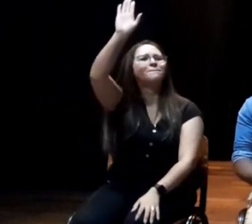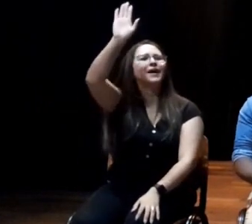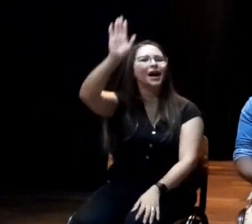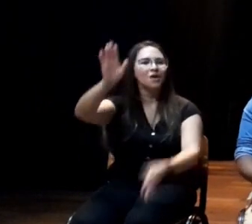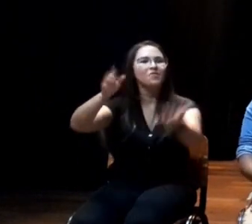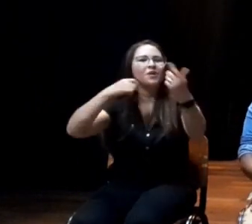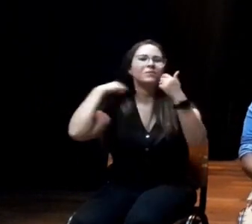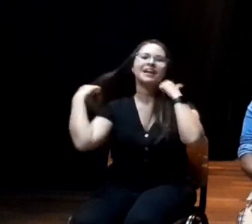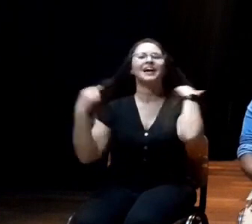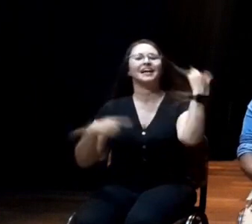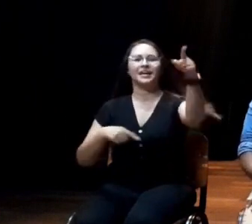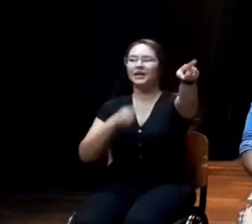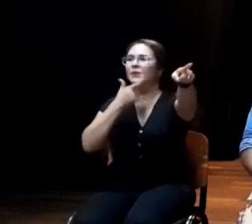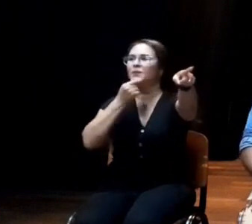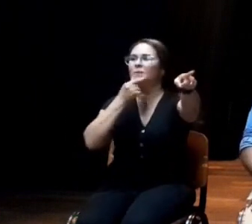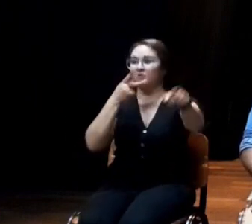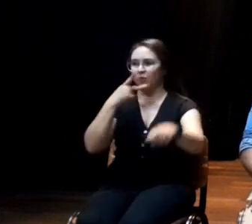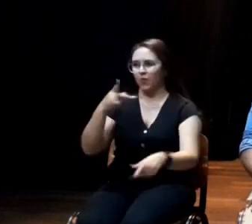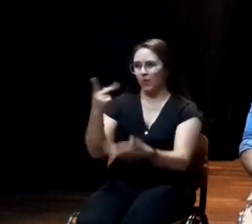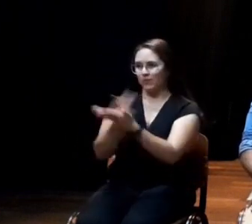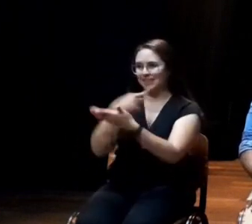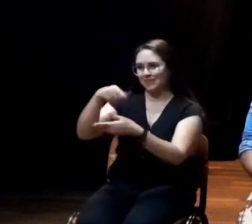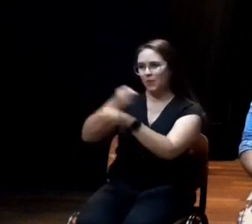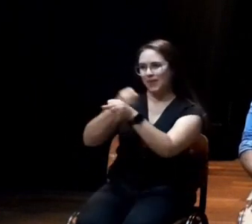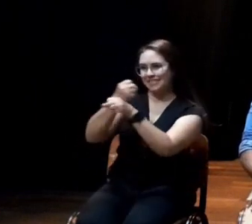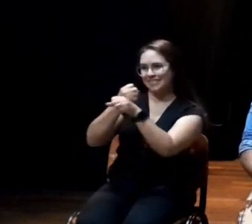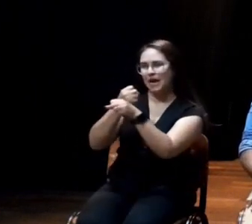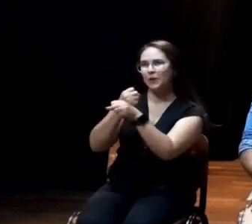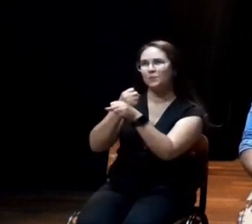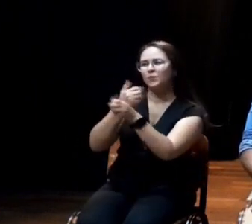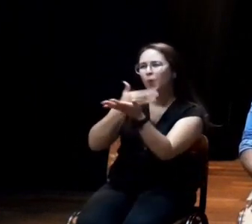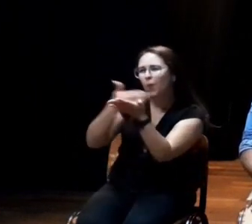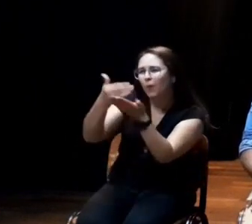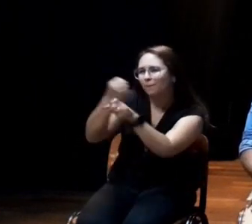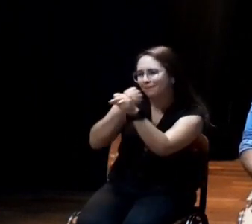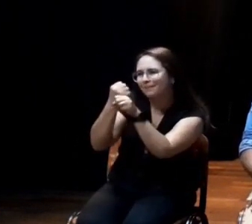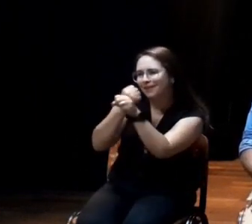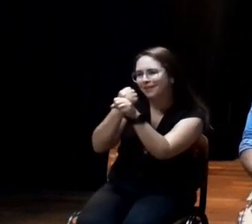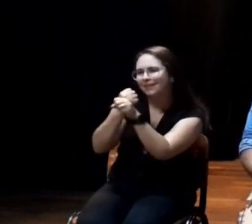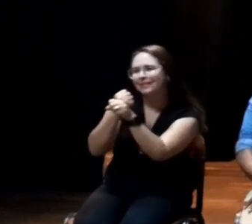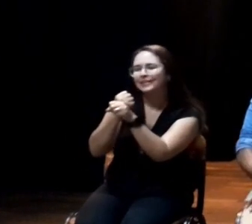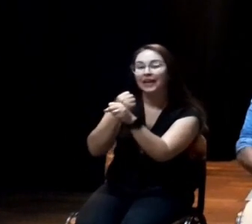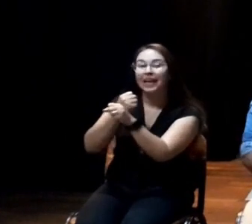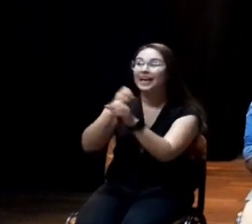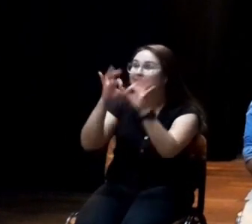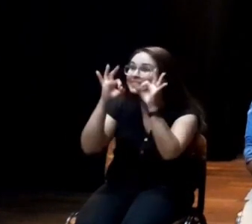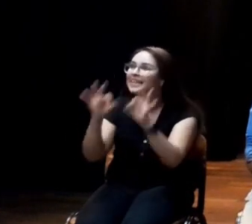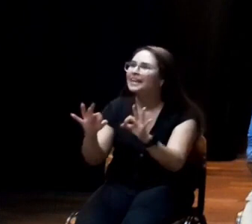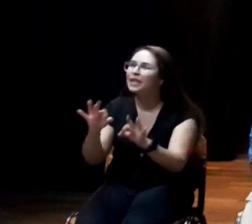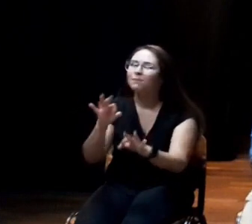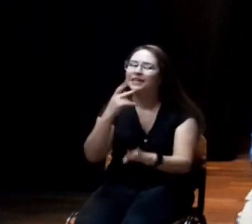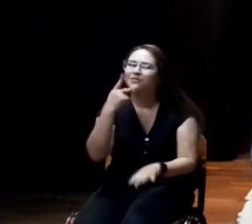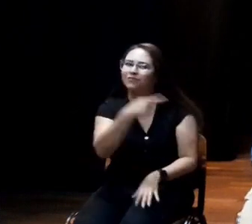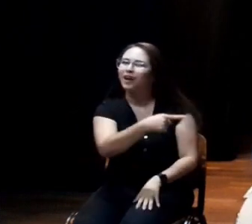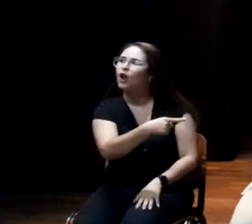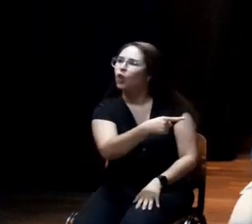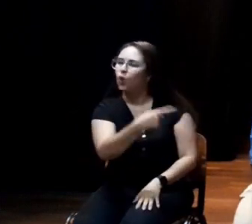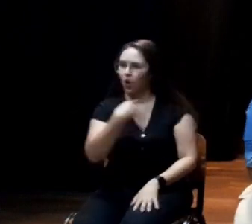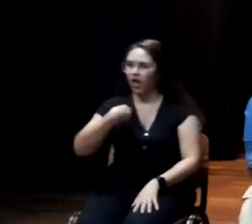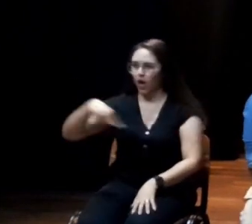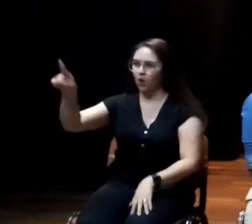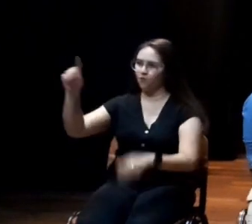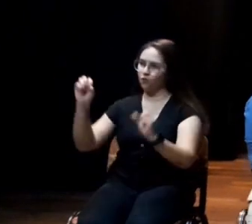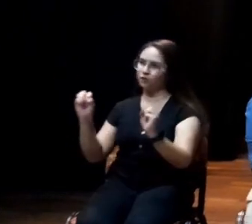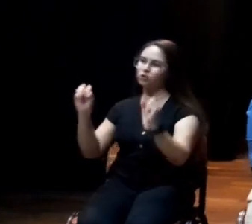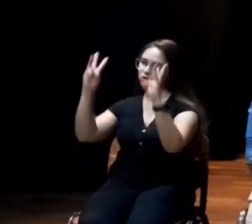Vamos lá. Eu tive uma experiência esse ano, no início do ano, exatamente dessa situação que vocês estão falando. Eu fui num